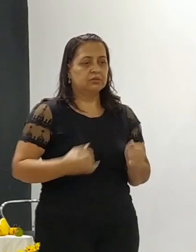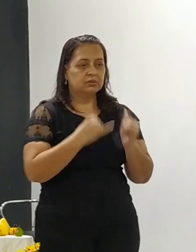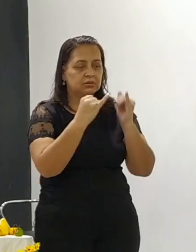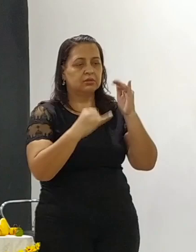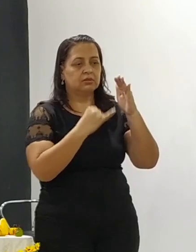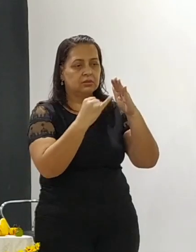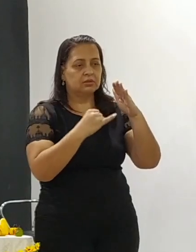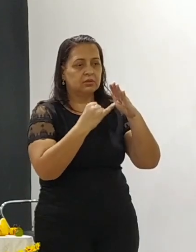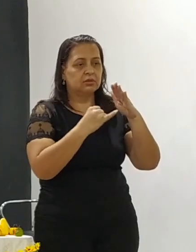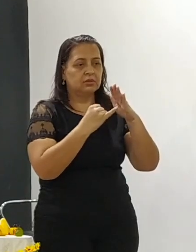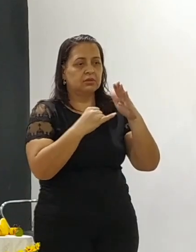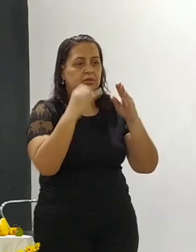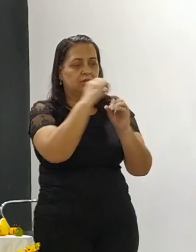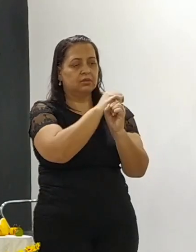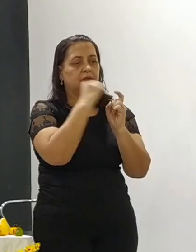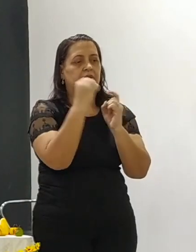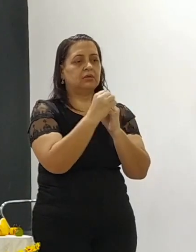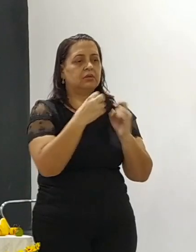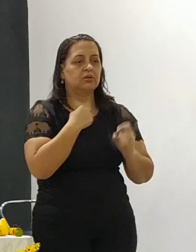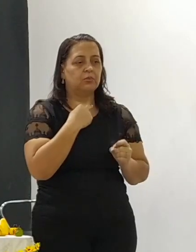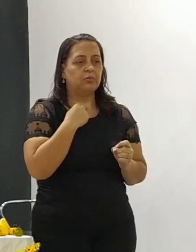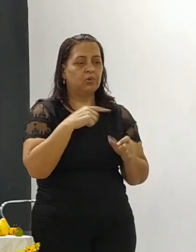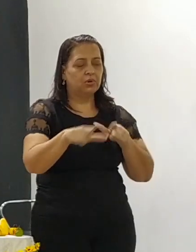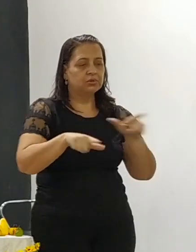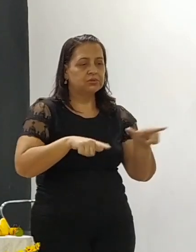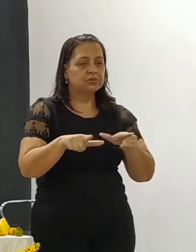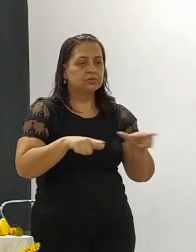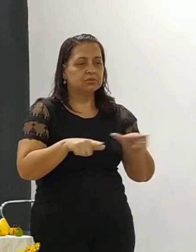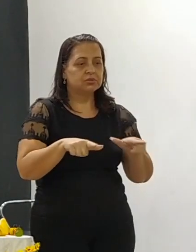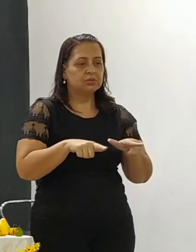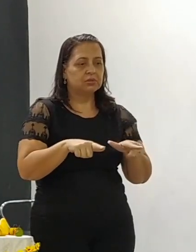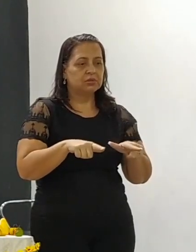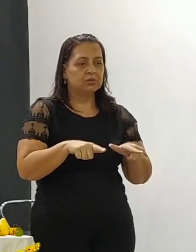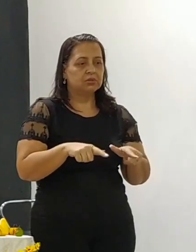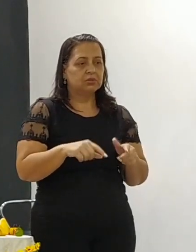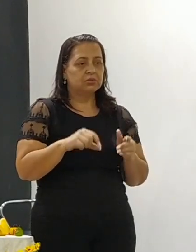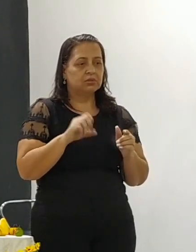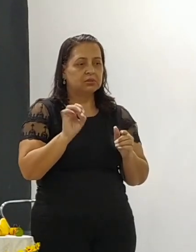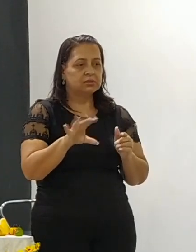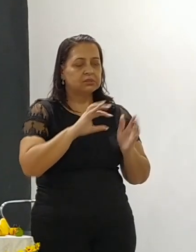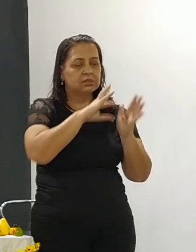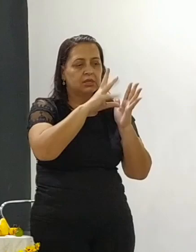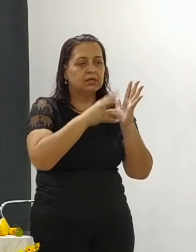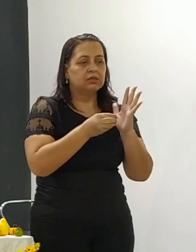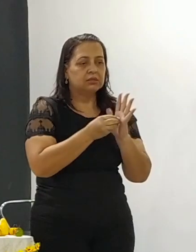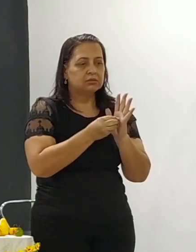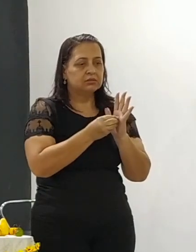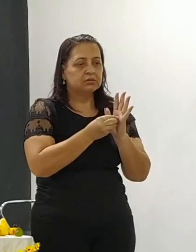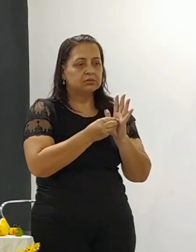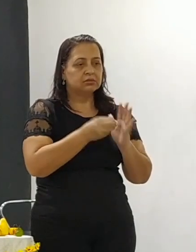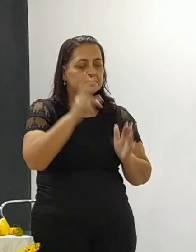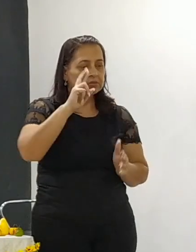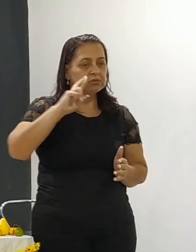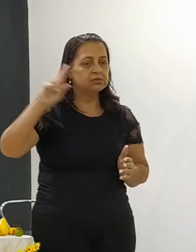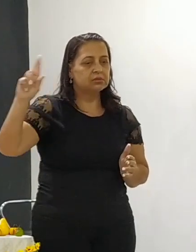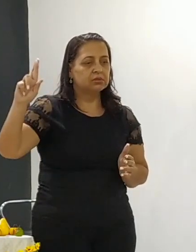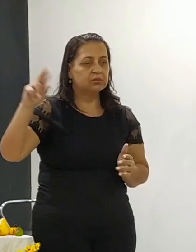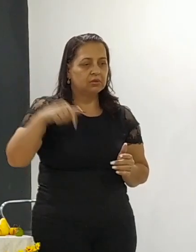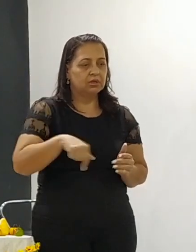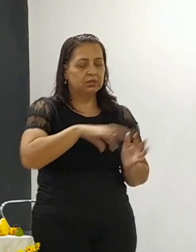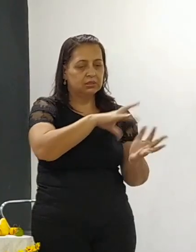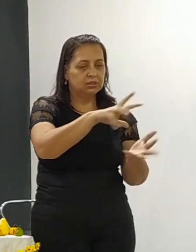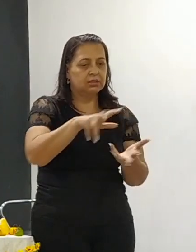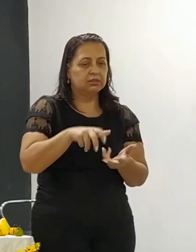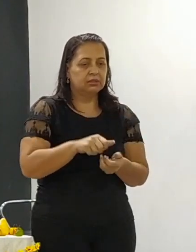mas quem foi chamado para fazer essa obra foi a igreja do Senhor Jesus Cristo aqui na terra.